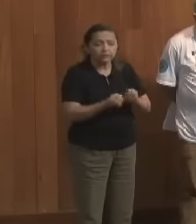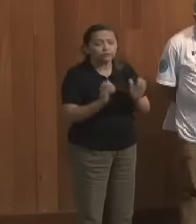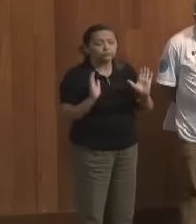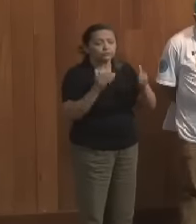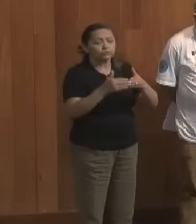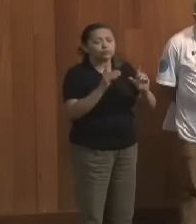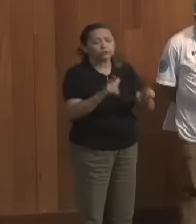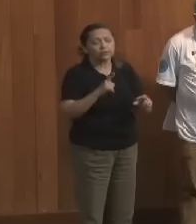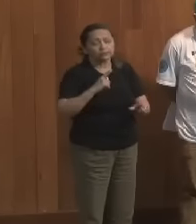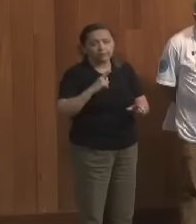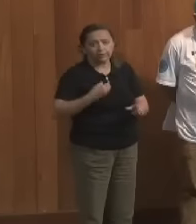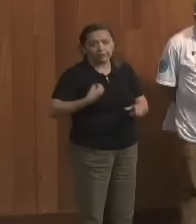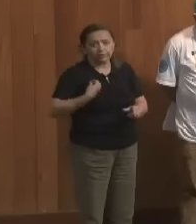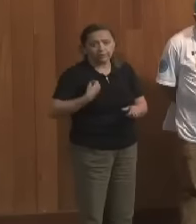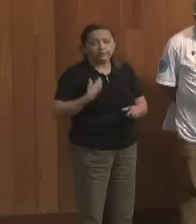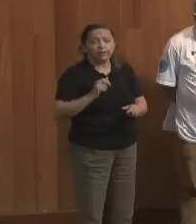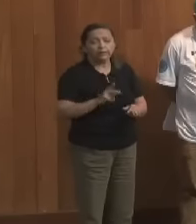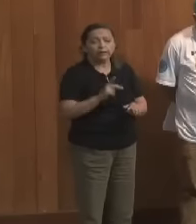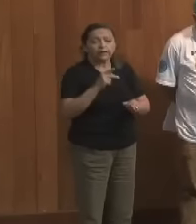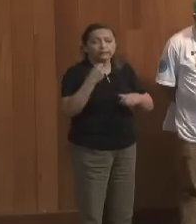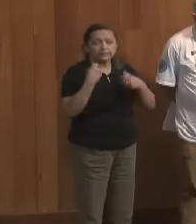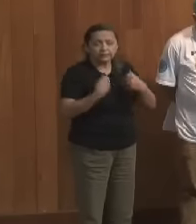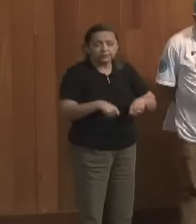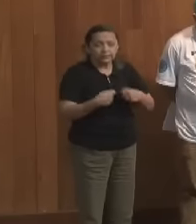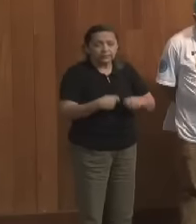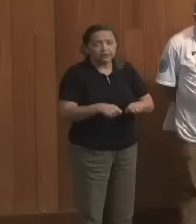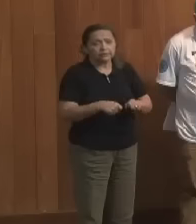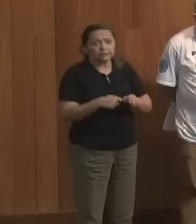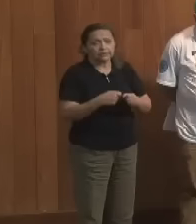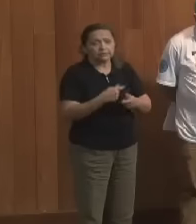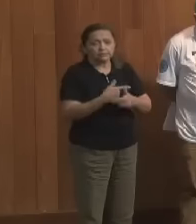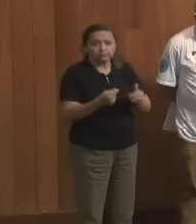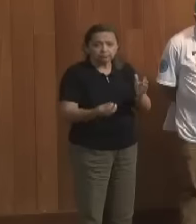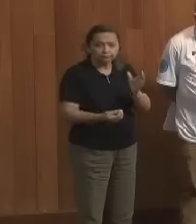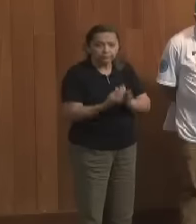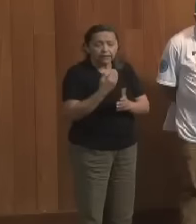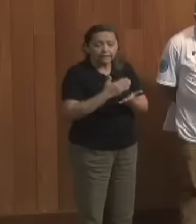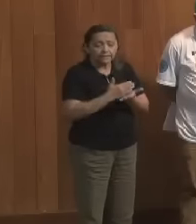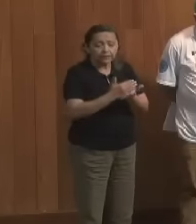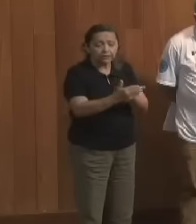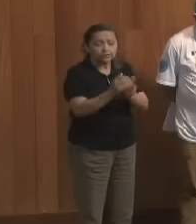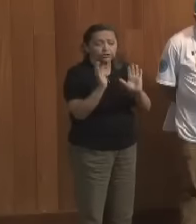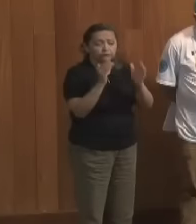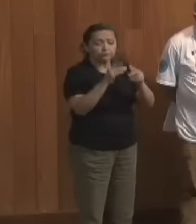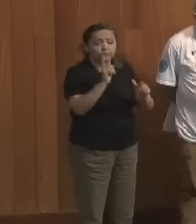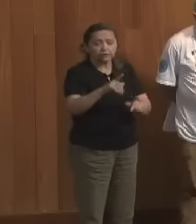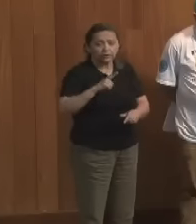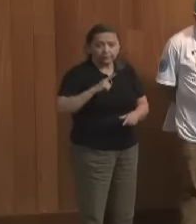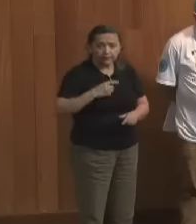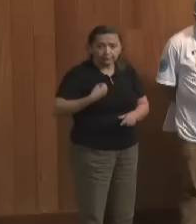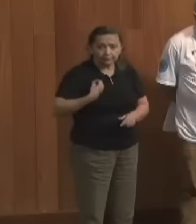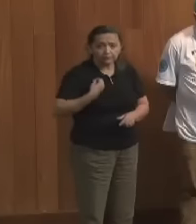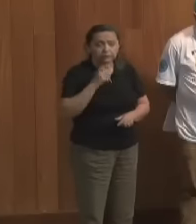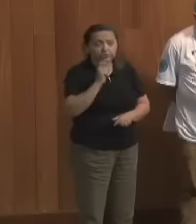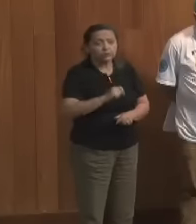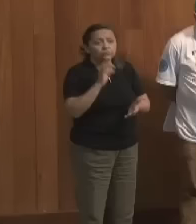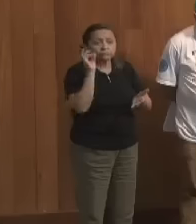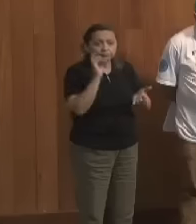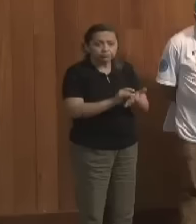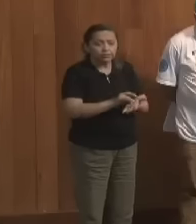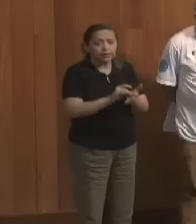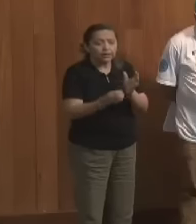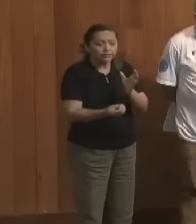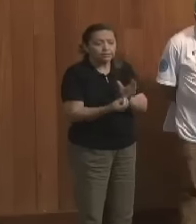já existentes para que as demandas implementadas a partir desses fóruns que já existem sejam, de